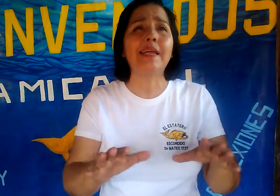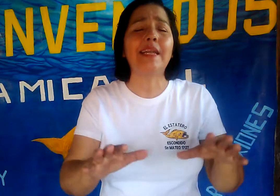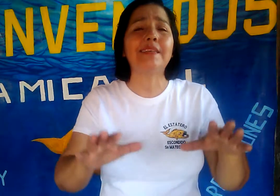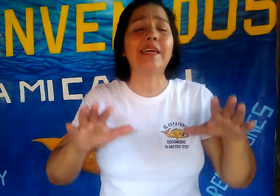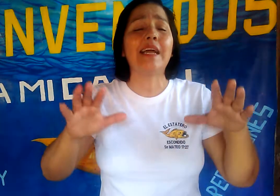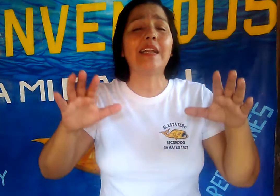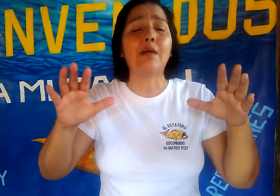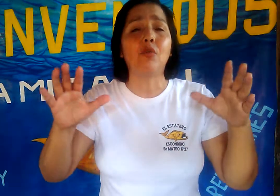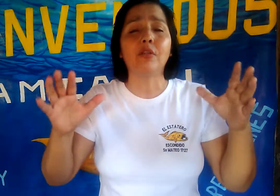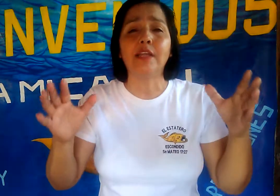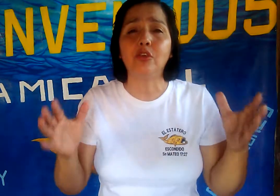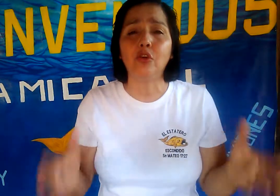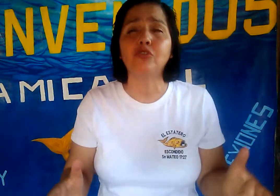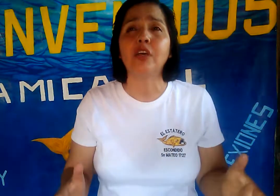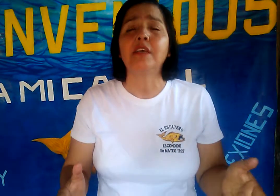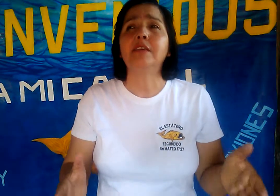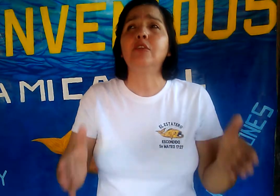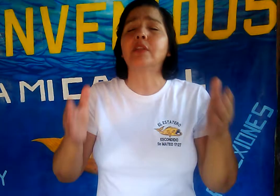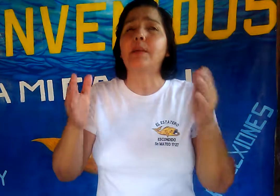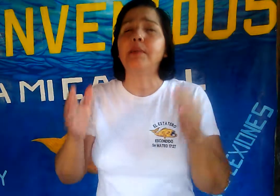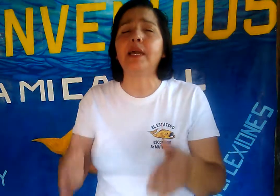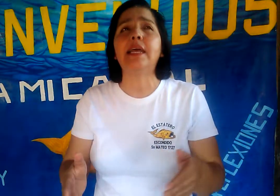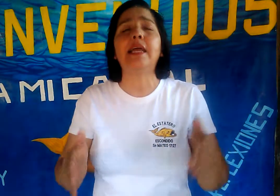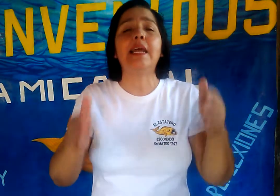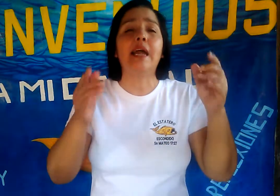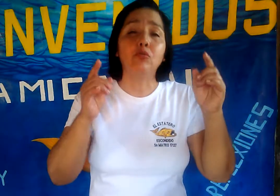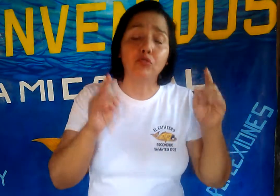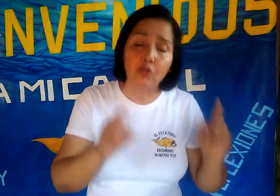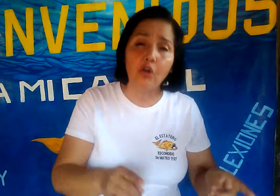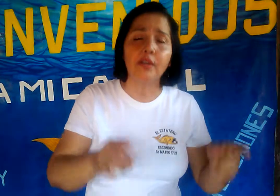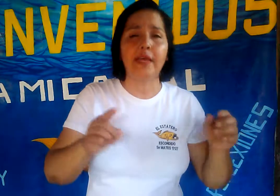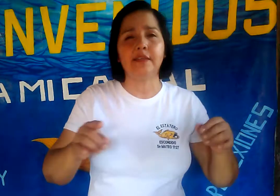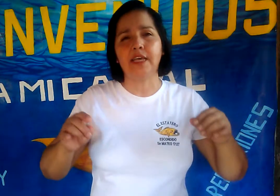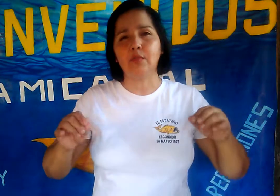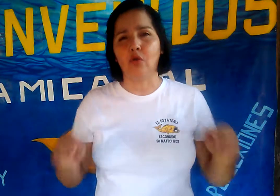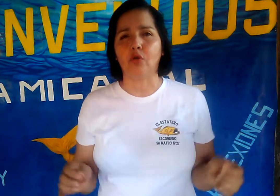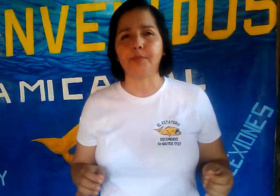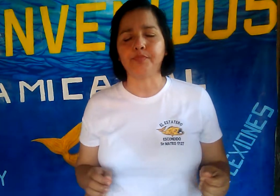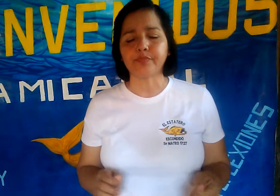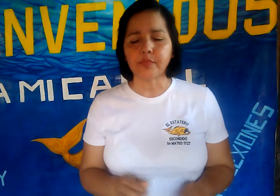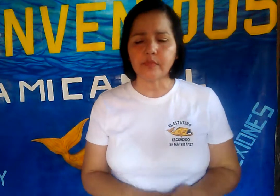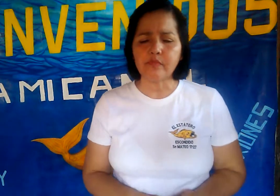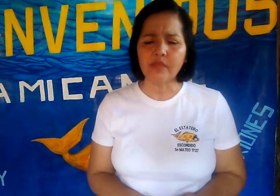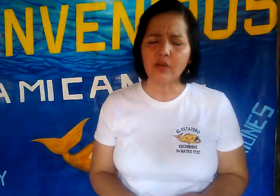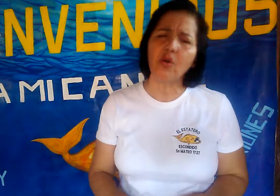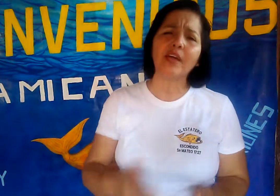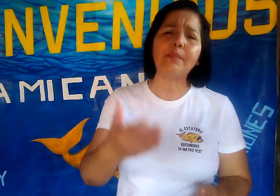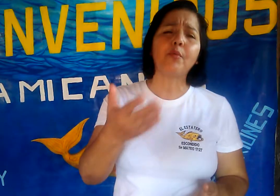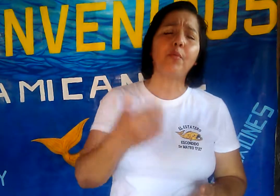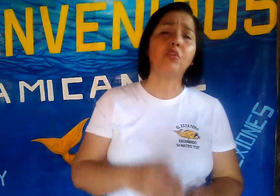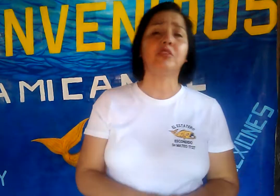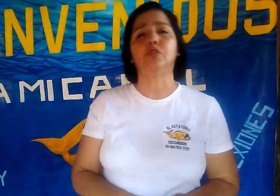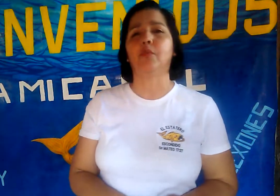en ese gran amor de dios sino también en el autor de ese amor con qué propósito